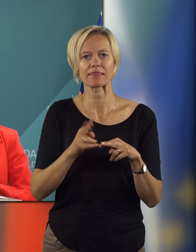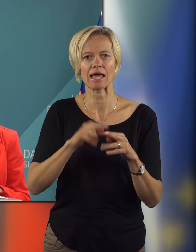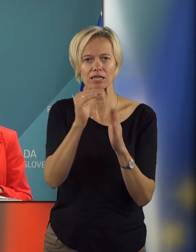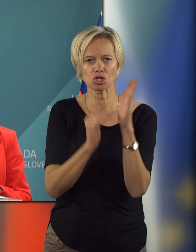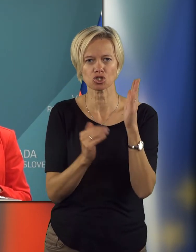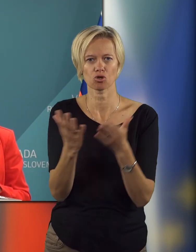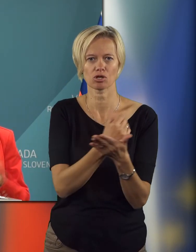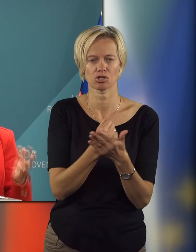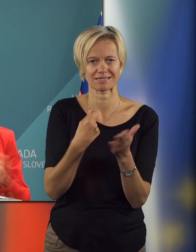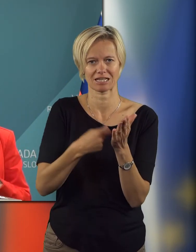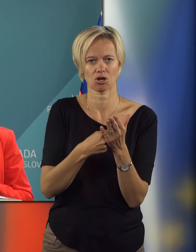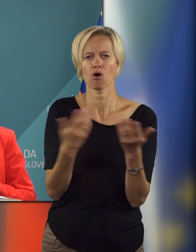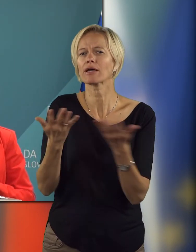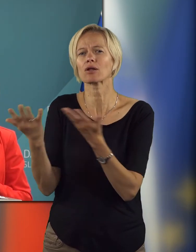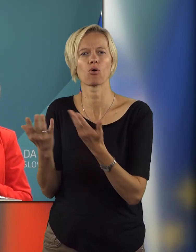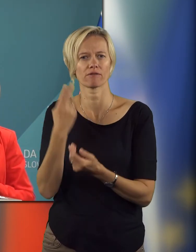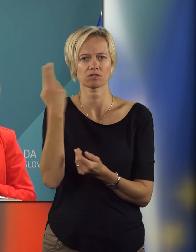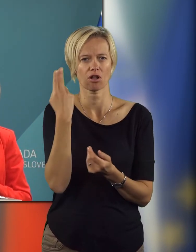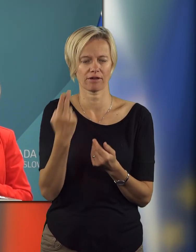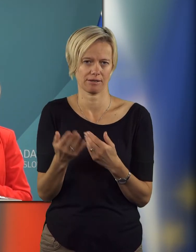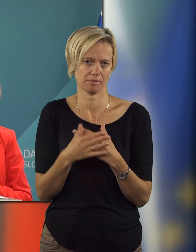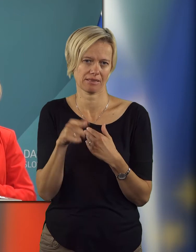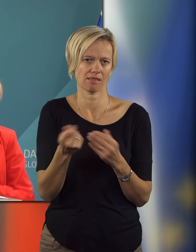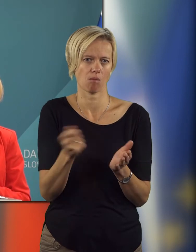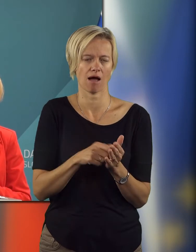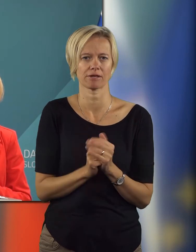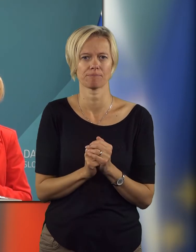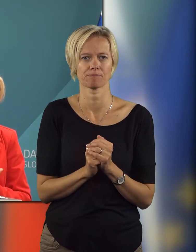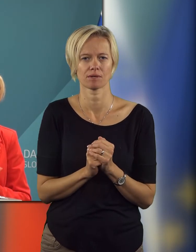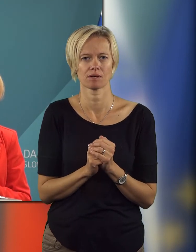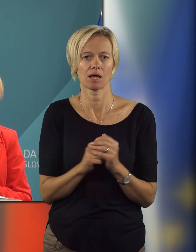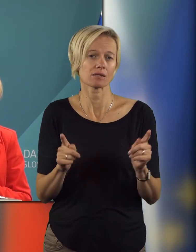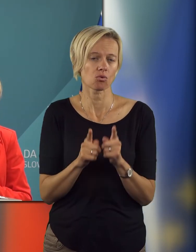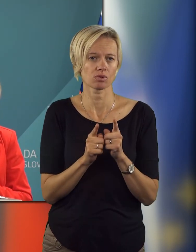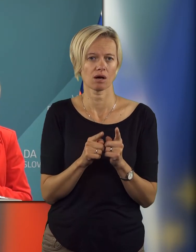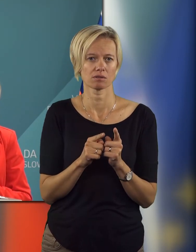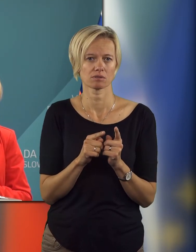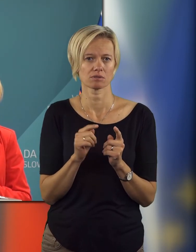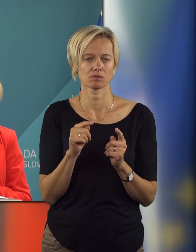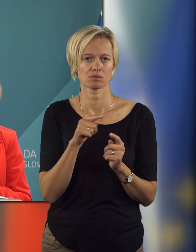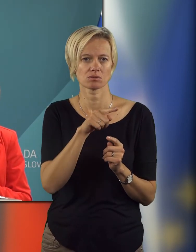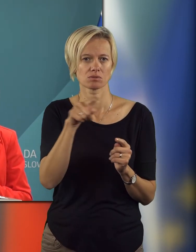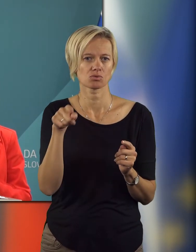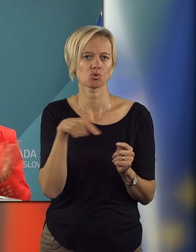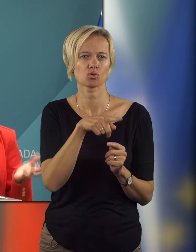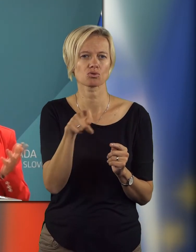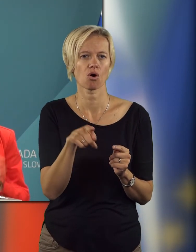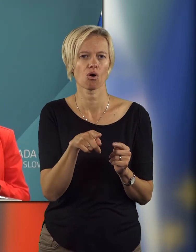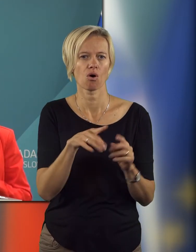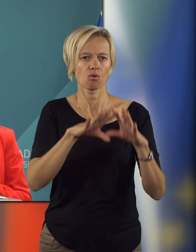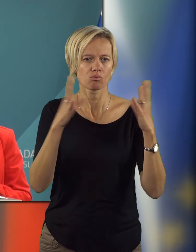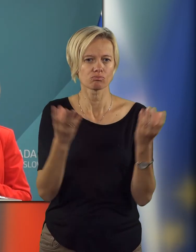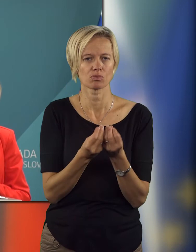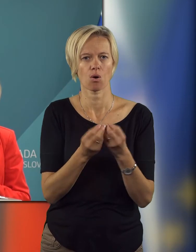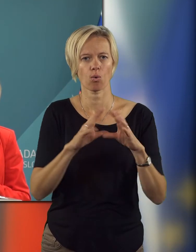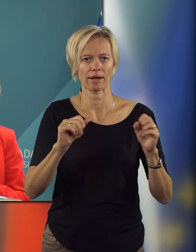najnižjo doseženo ceno kjerkoli v Sloveniji pri tej nabavi. Tako da so to, bi rekla, cel